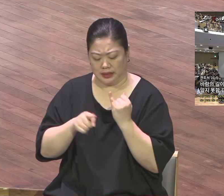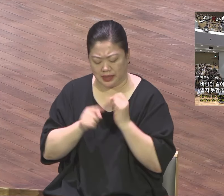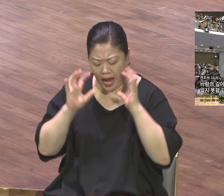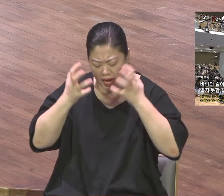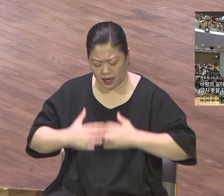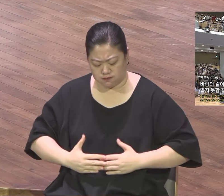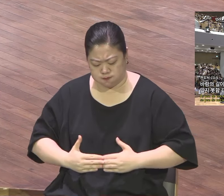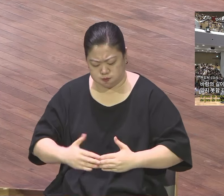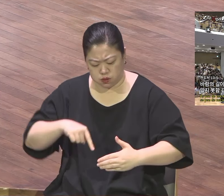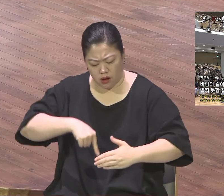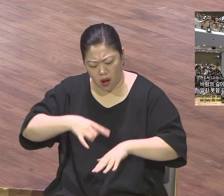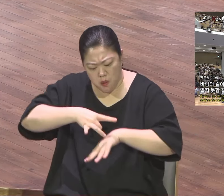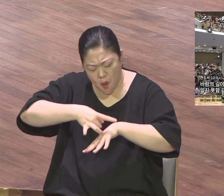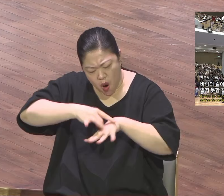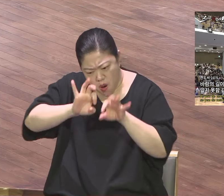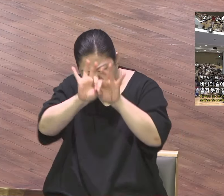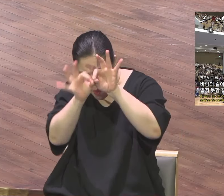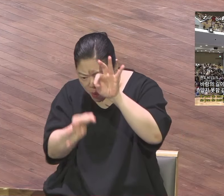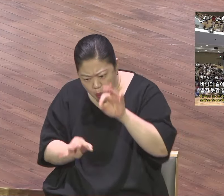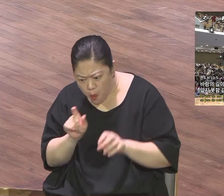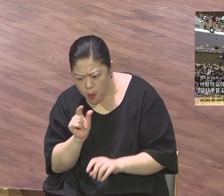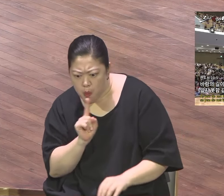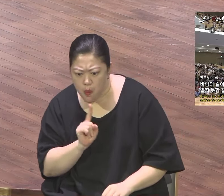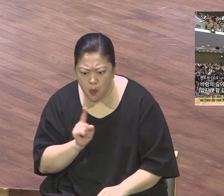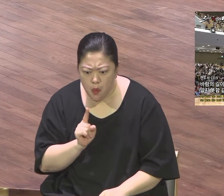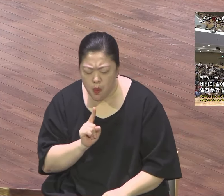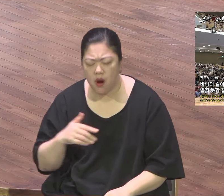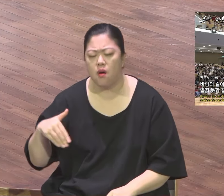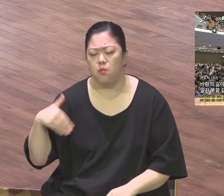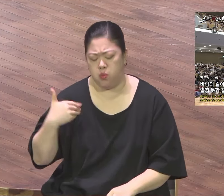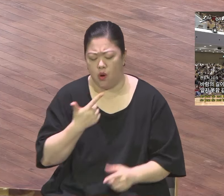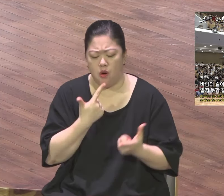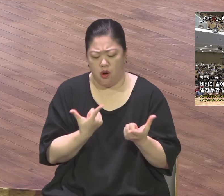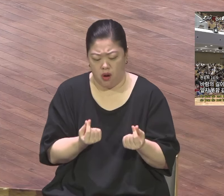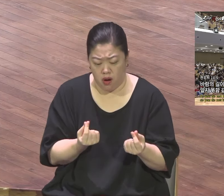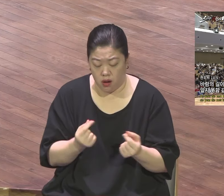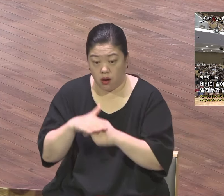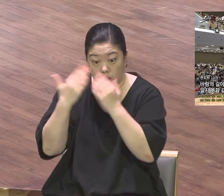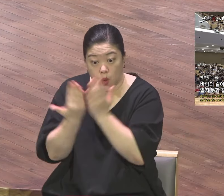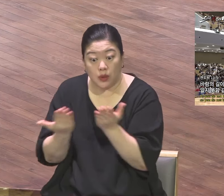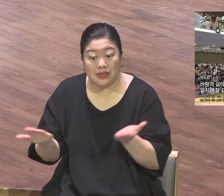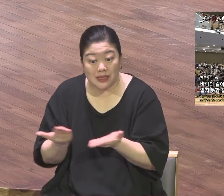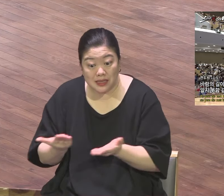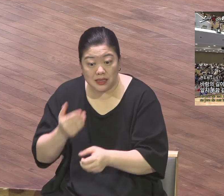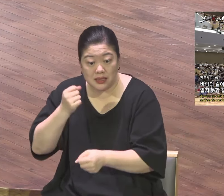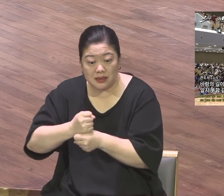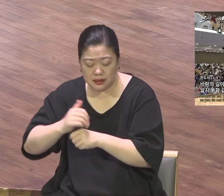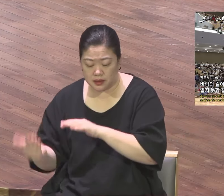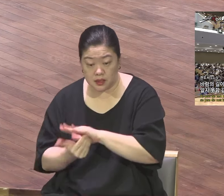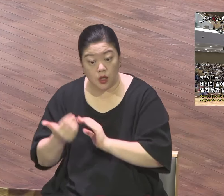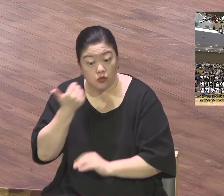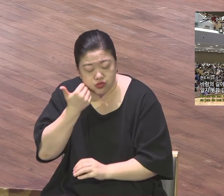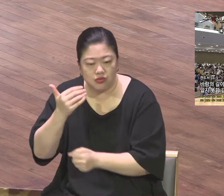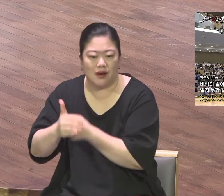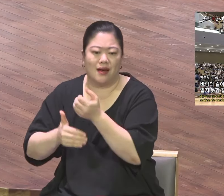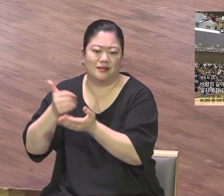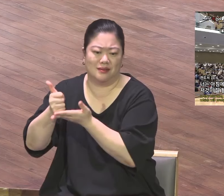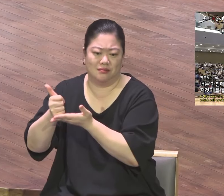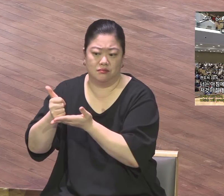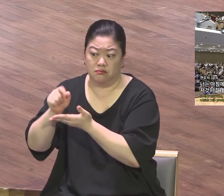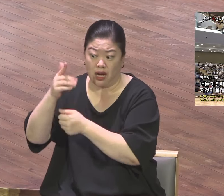어떻게 자라는지를 너가 알지 못함같이 만사를 성취하시는 하나님의 일을 너가